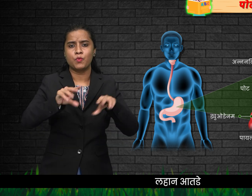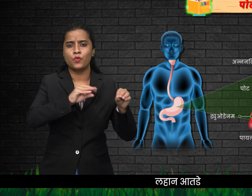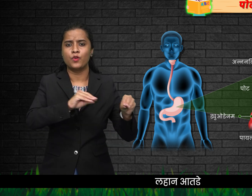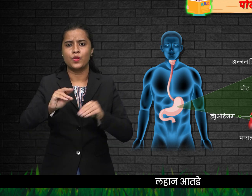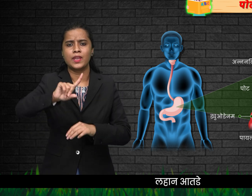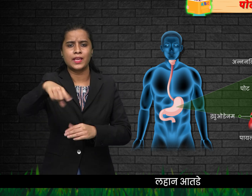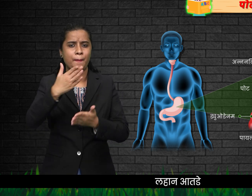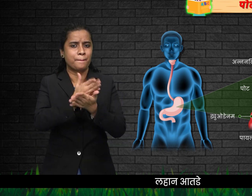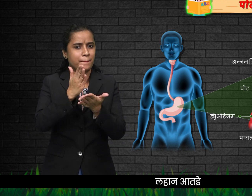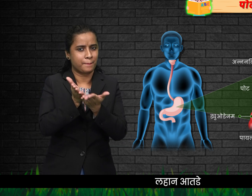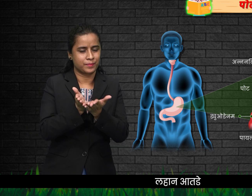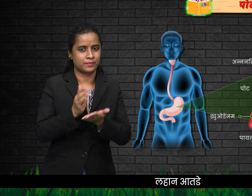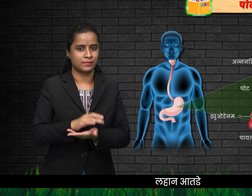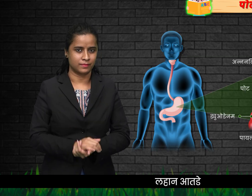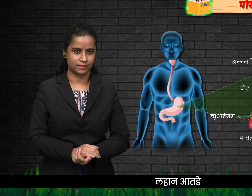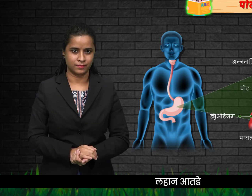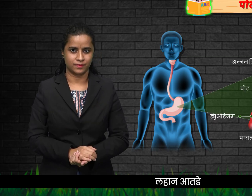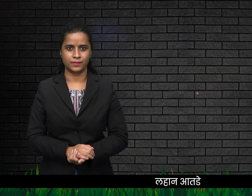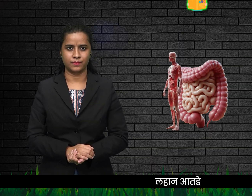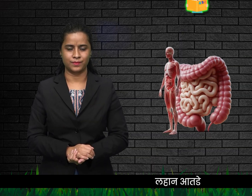लहान आतडे.